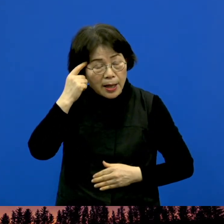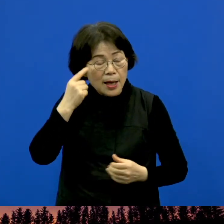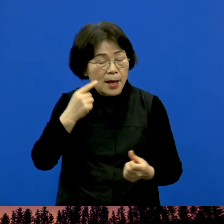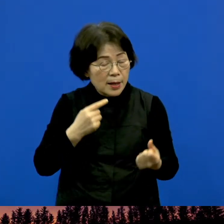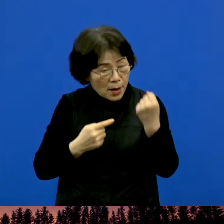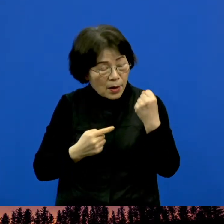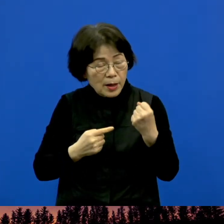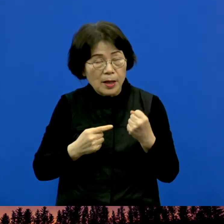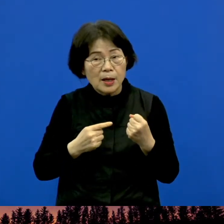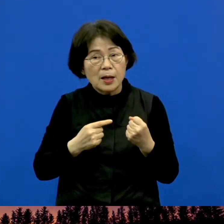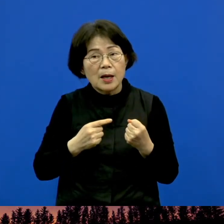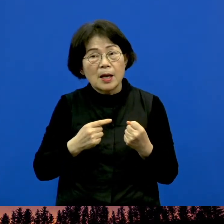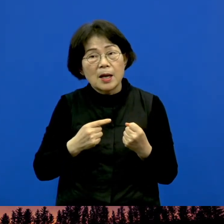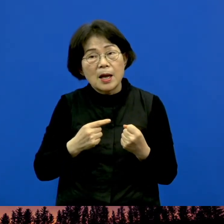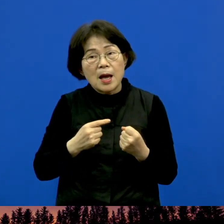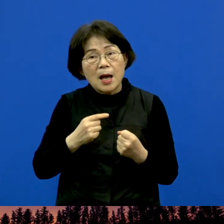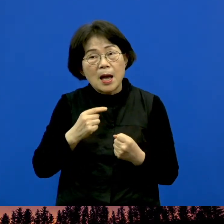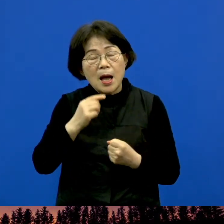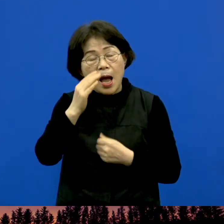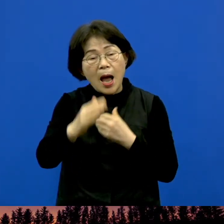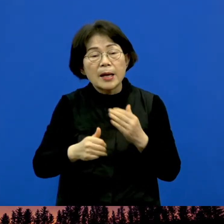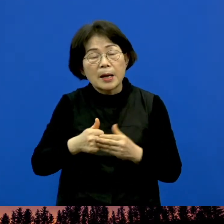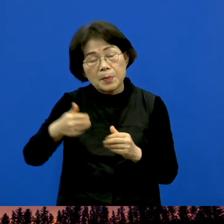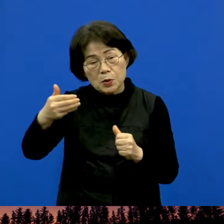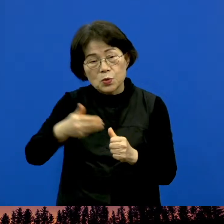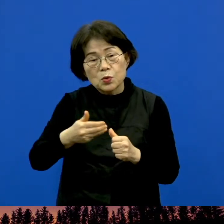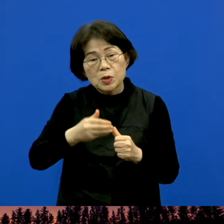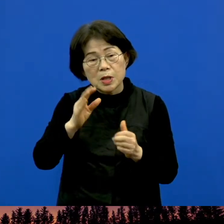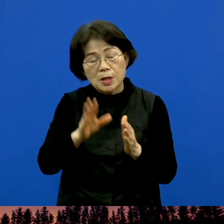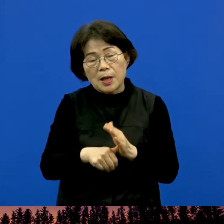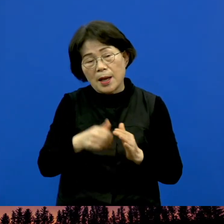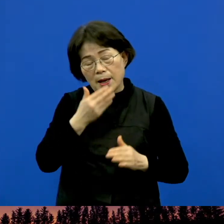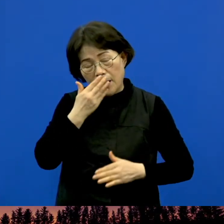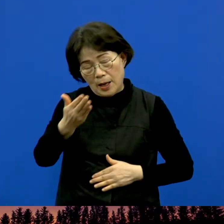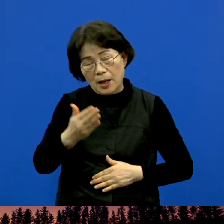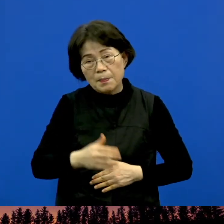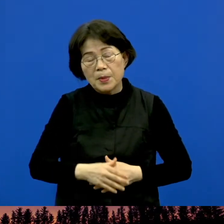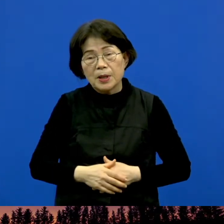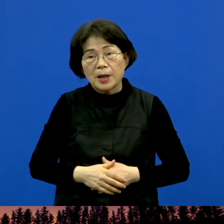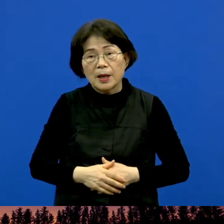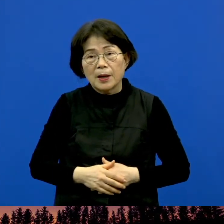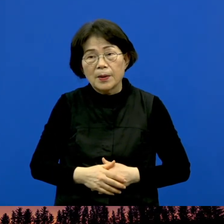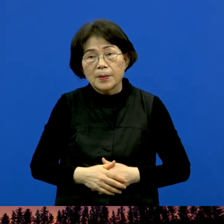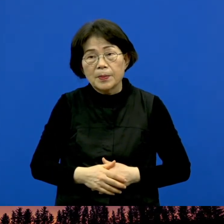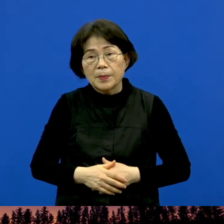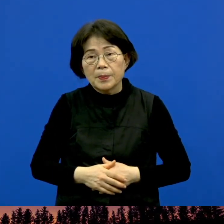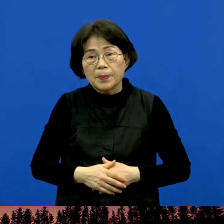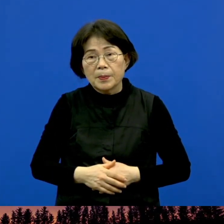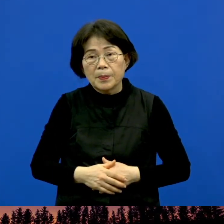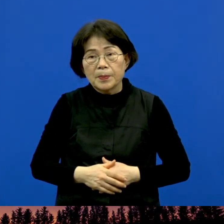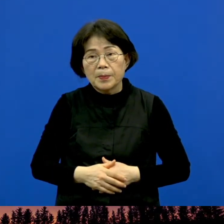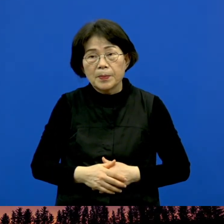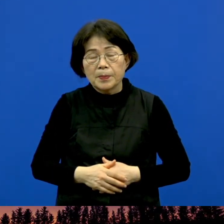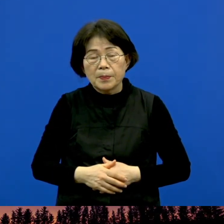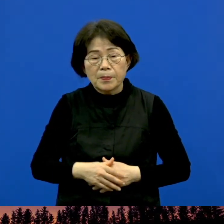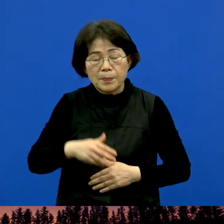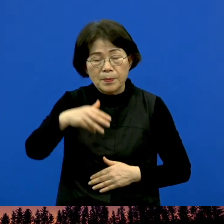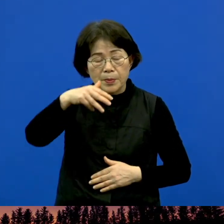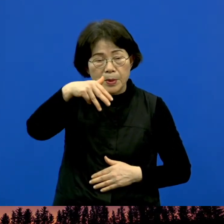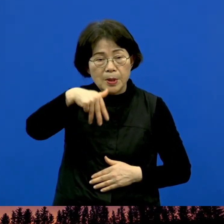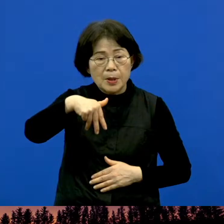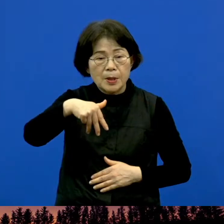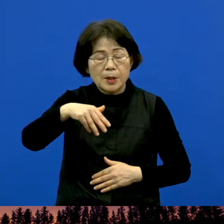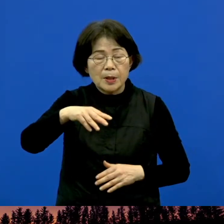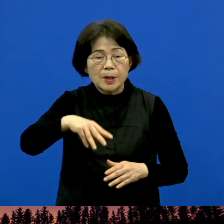창의력이 이 가장 중요한 시대잖아요. 이 창의력이 어디서 나옵니까? 창의력, 창조적